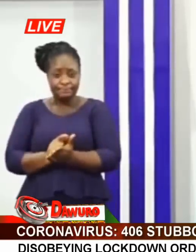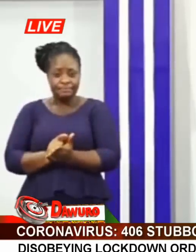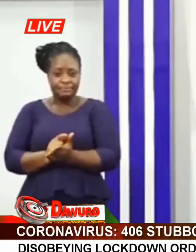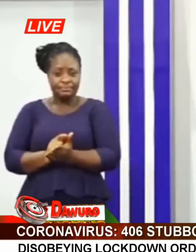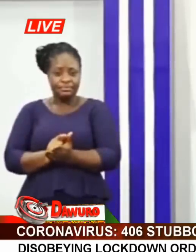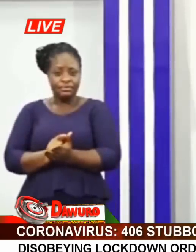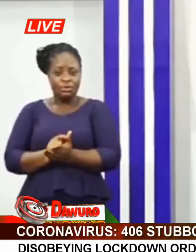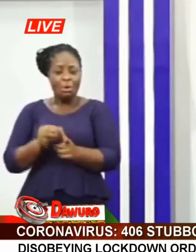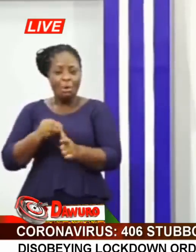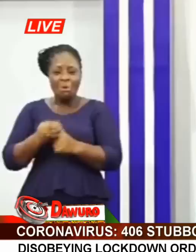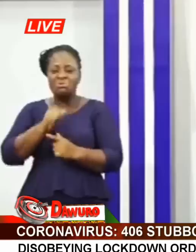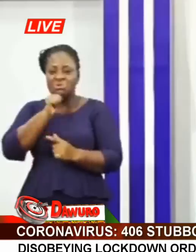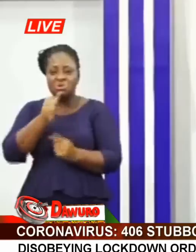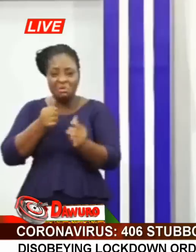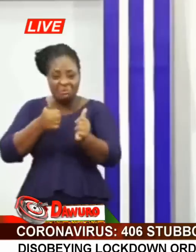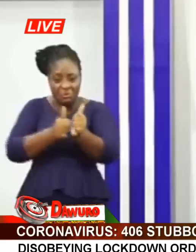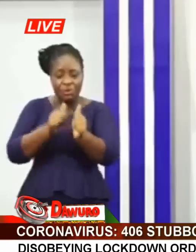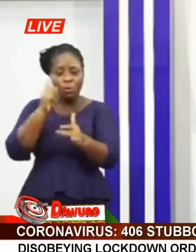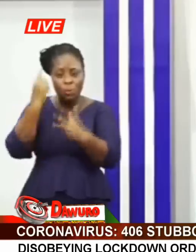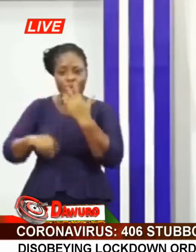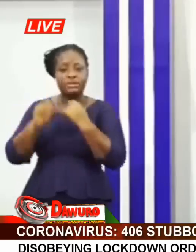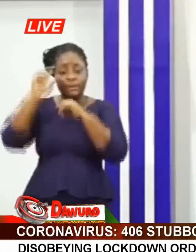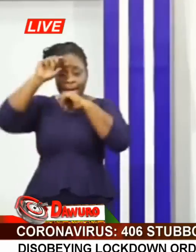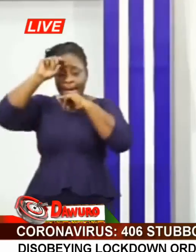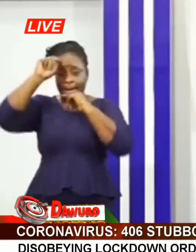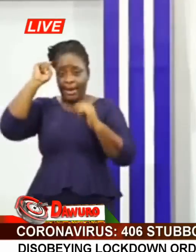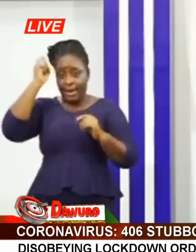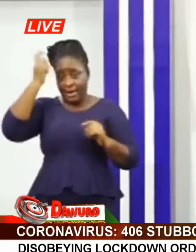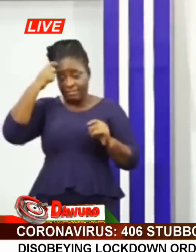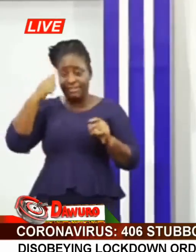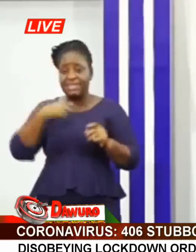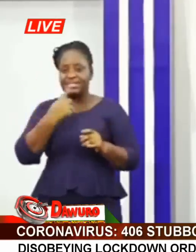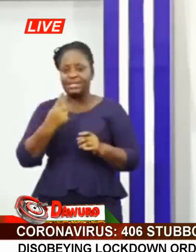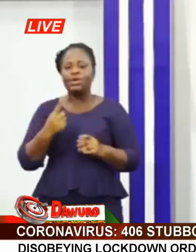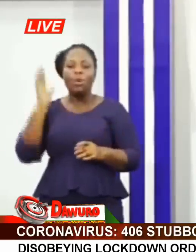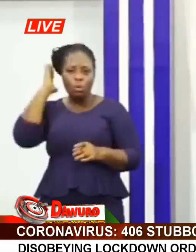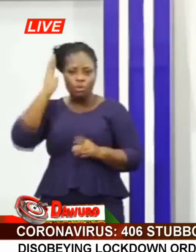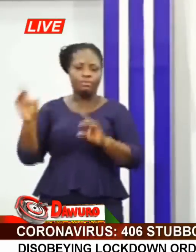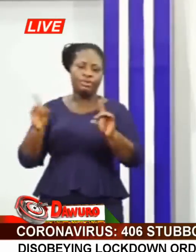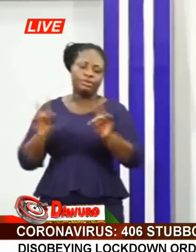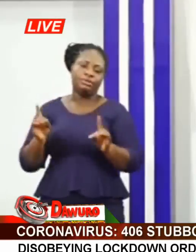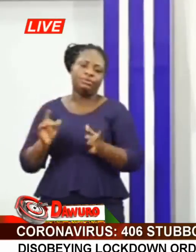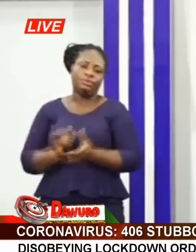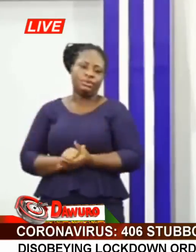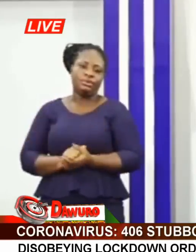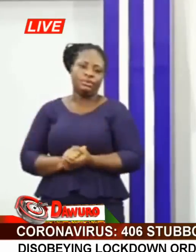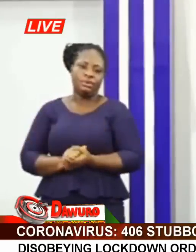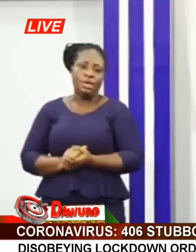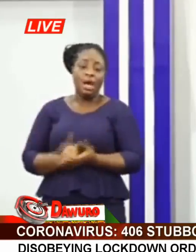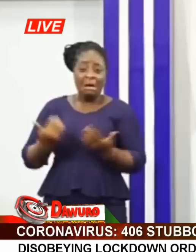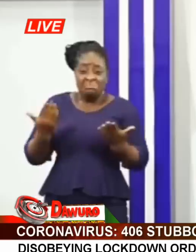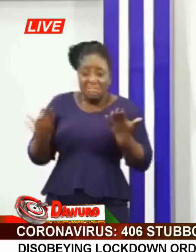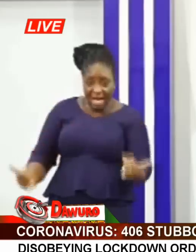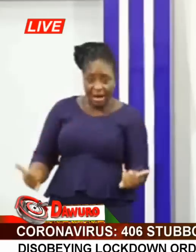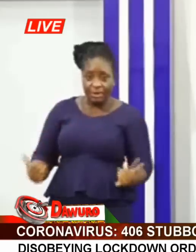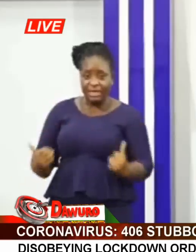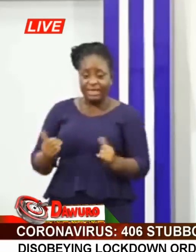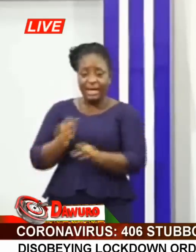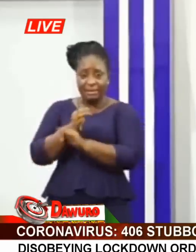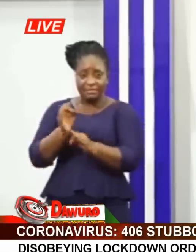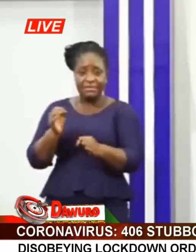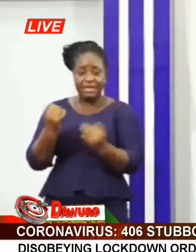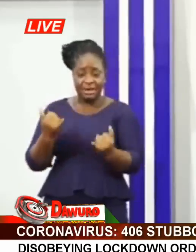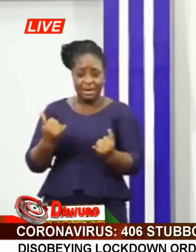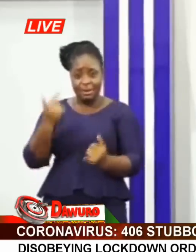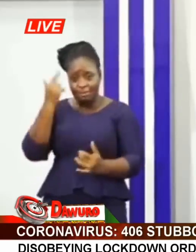aduoson ukwa fra mantam a wo mu aduosia enso ukwa atoye mantam a enwotwe epue mantam mu eye ensia